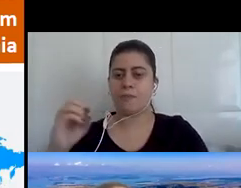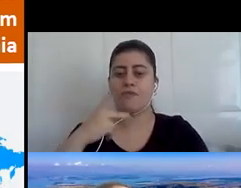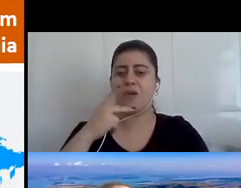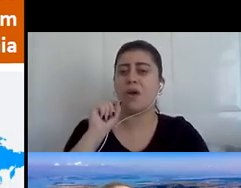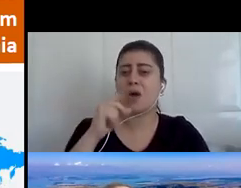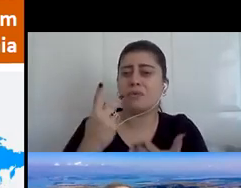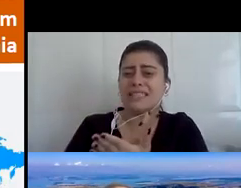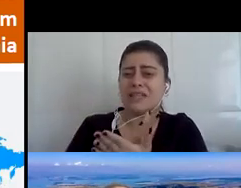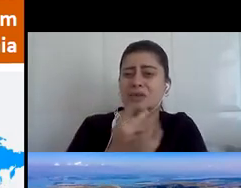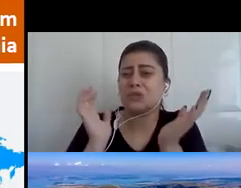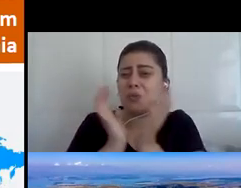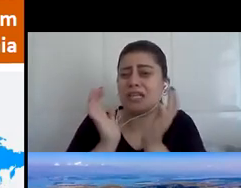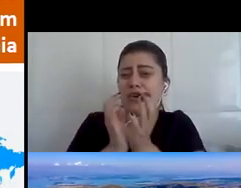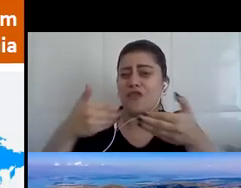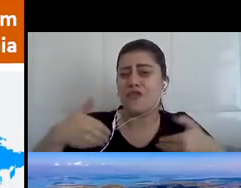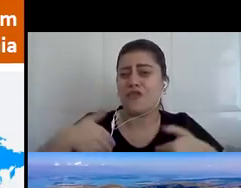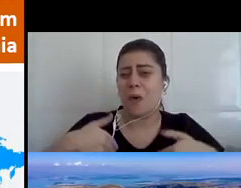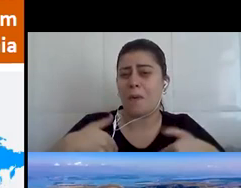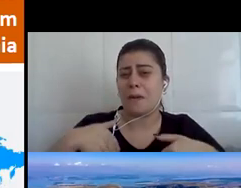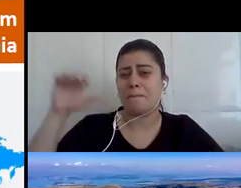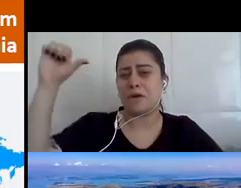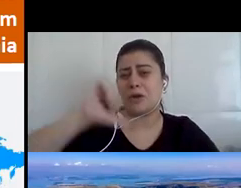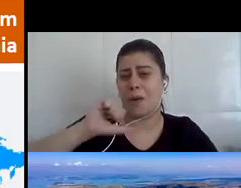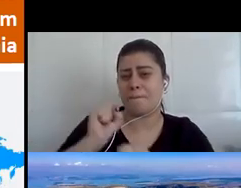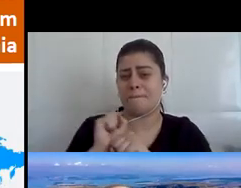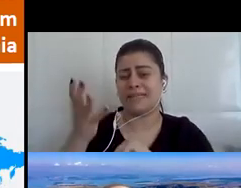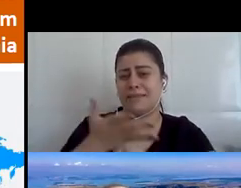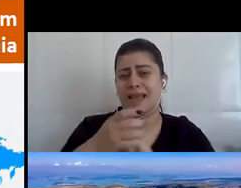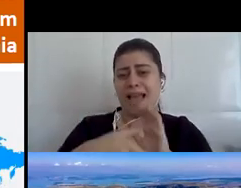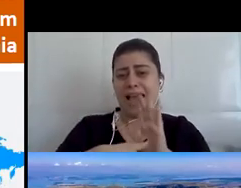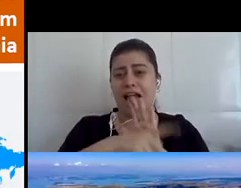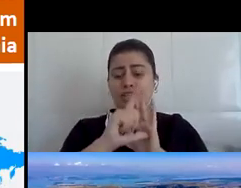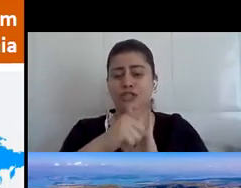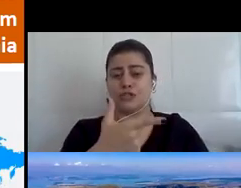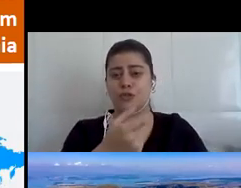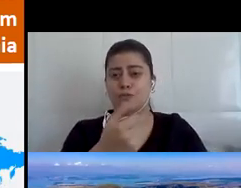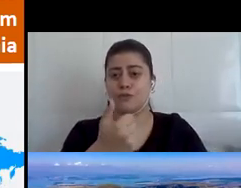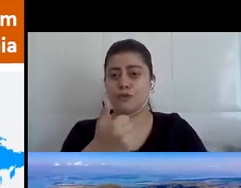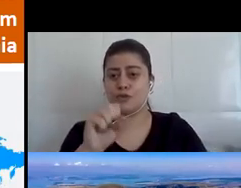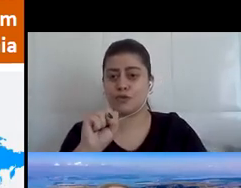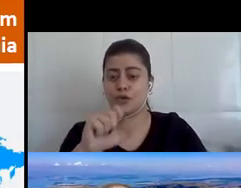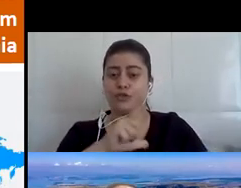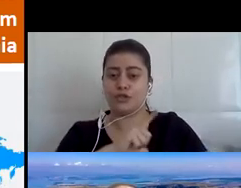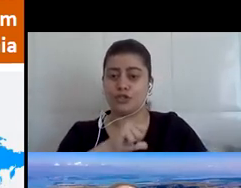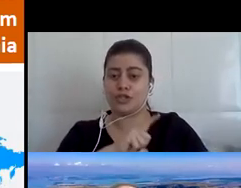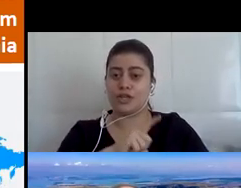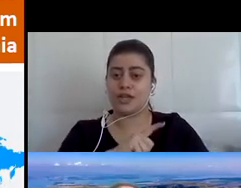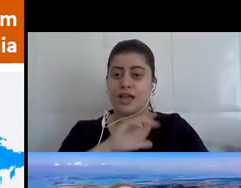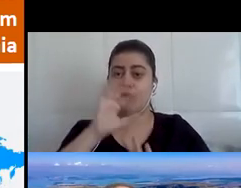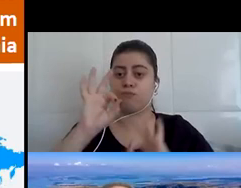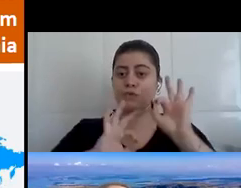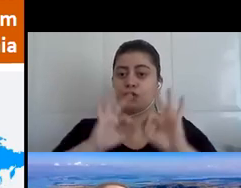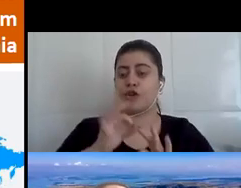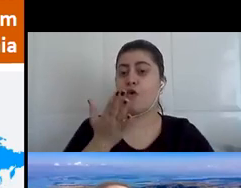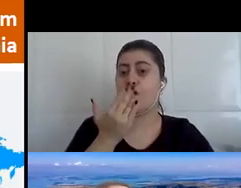pandemia, antes de 2018, né, a gente tinha o programa Fome Zero no Brasil, onde